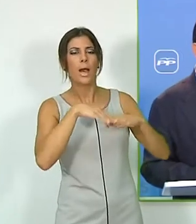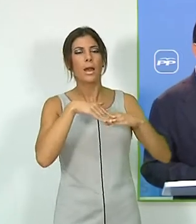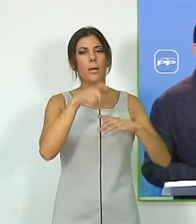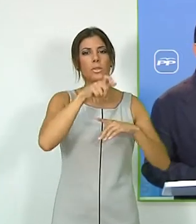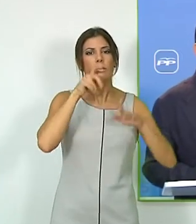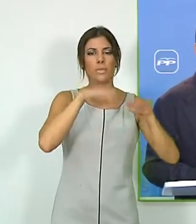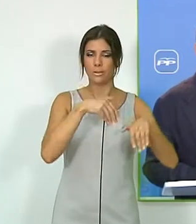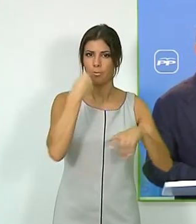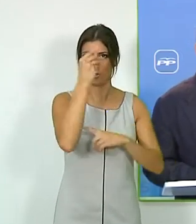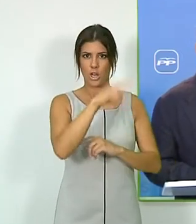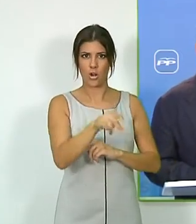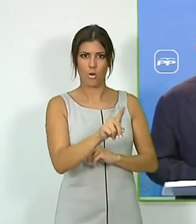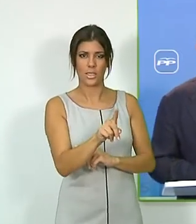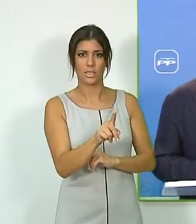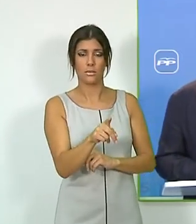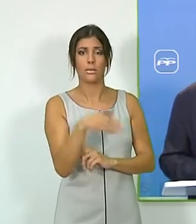los gaditanos.